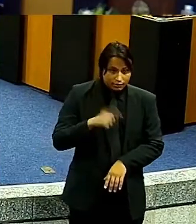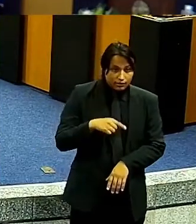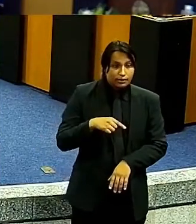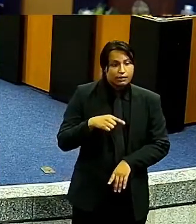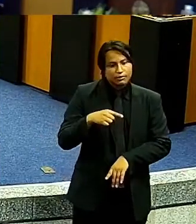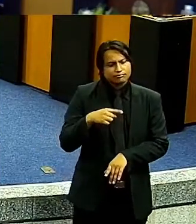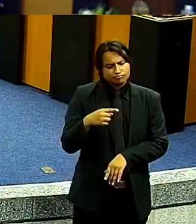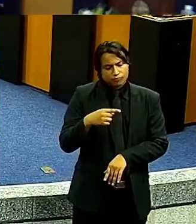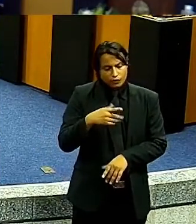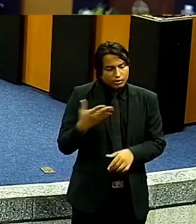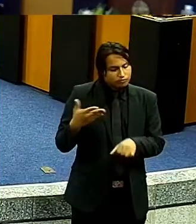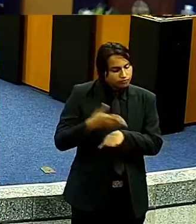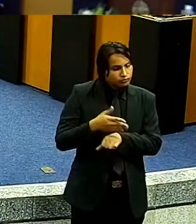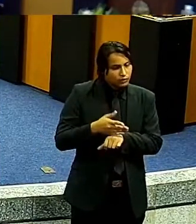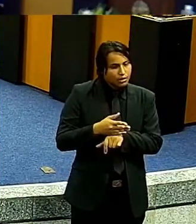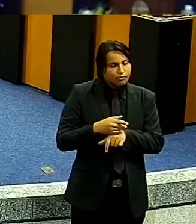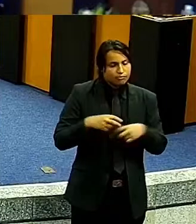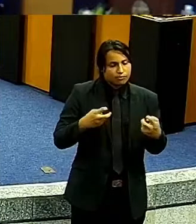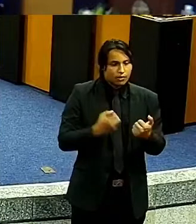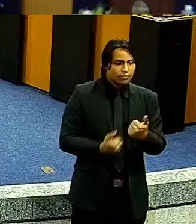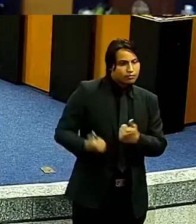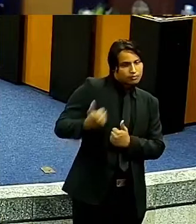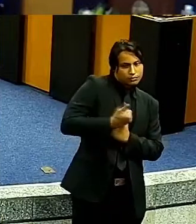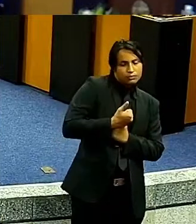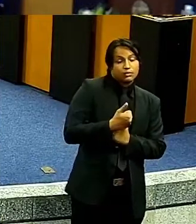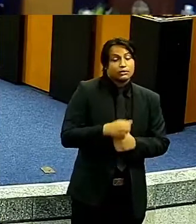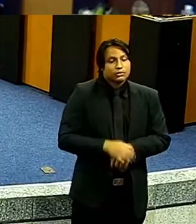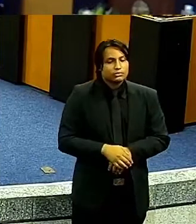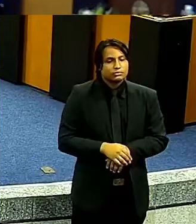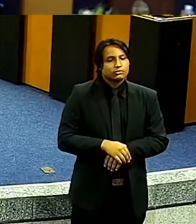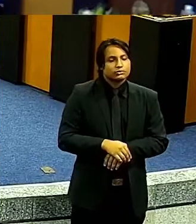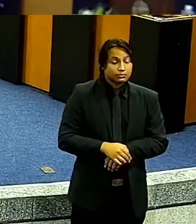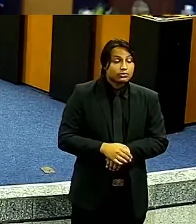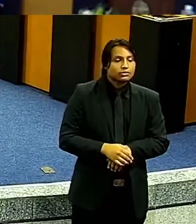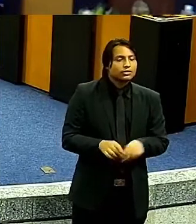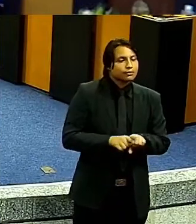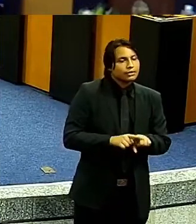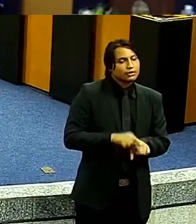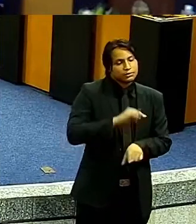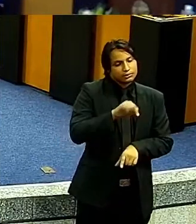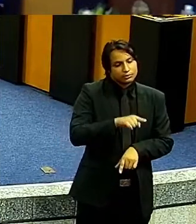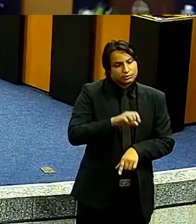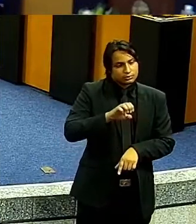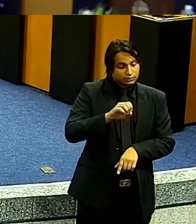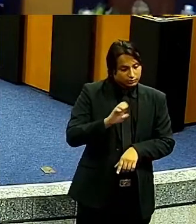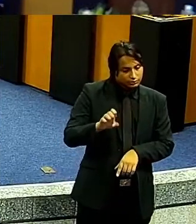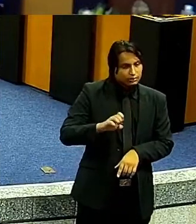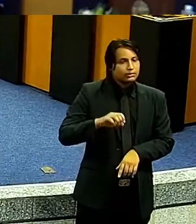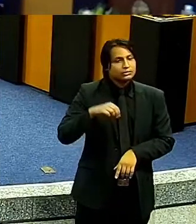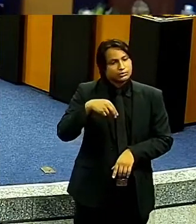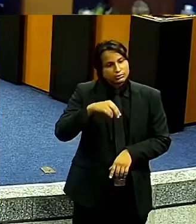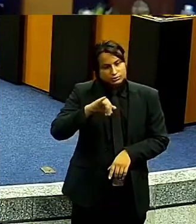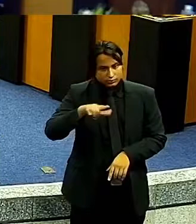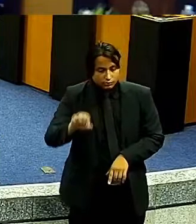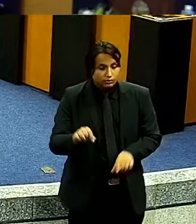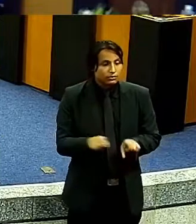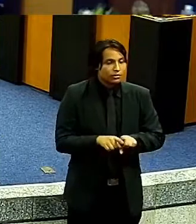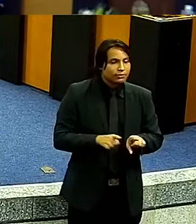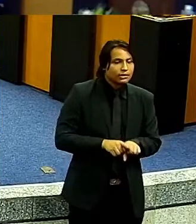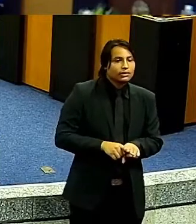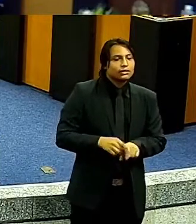eleitoral Desembargador José Nilo desembargadora substituta Rosa Duarte Desembargador substituto